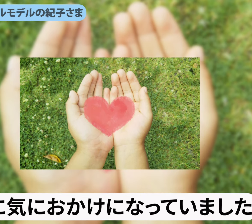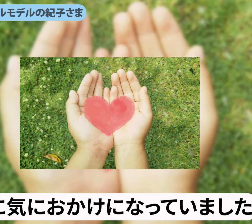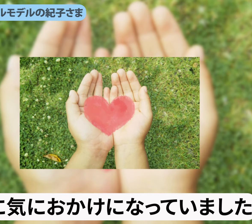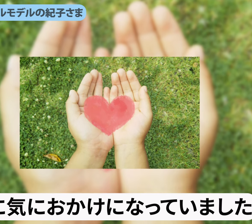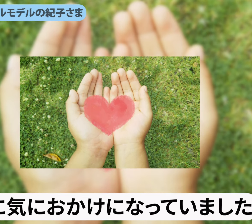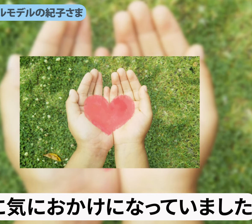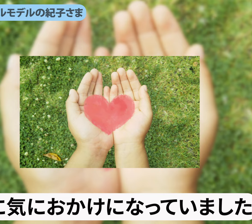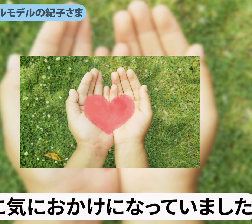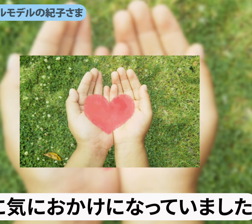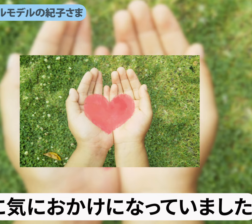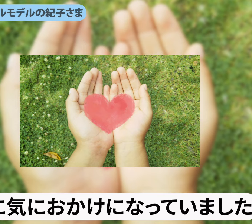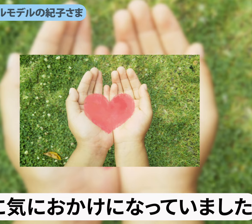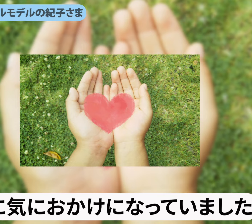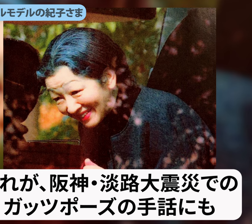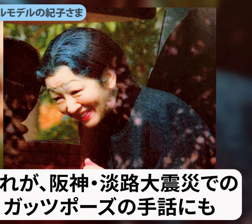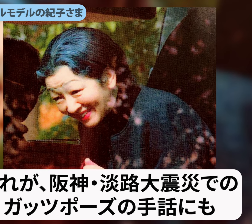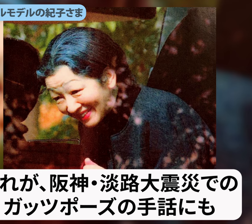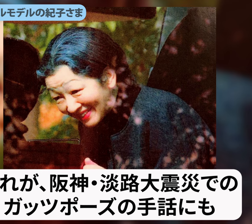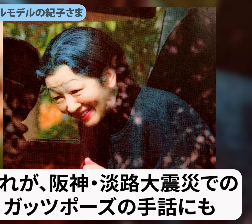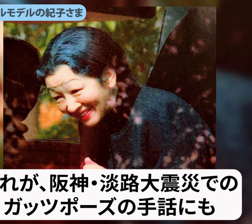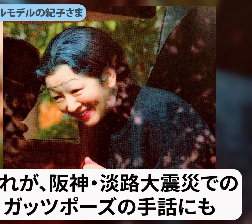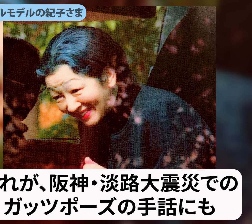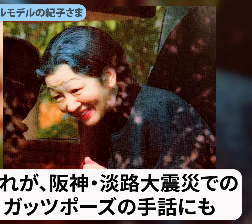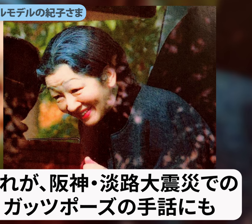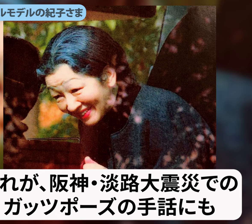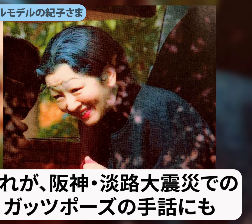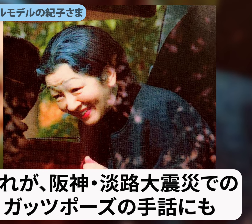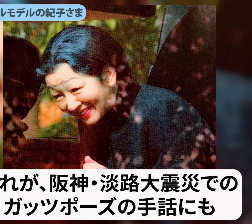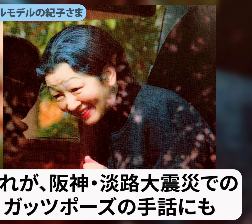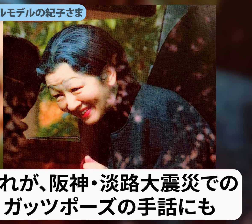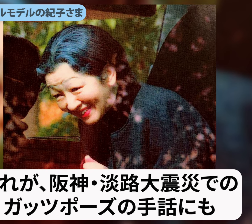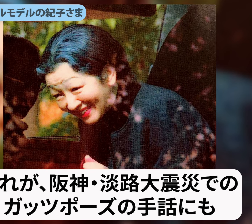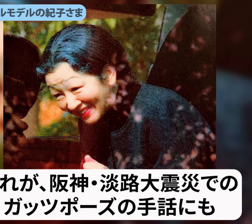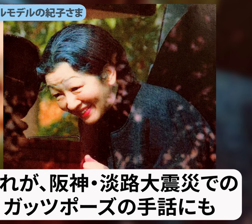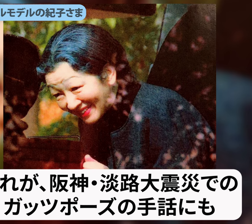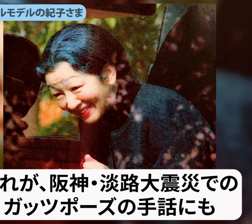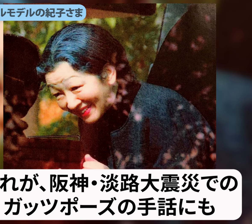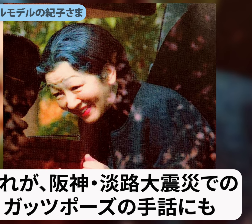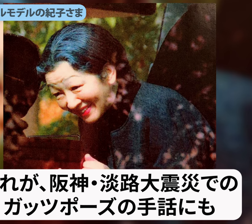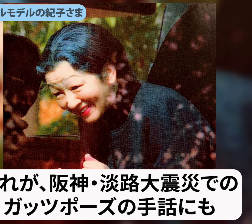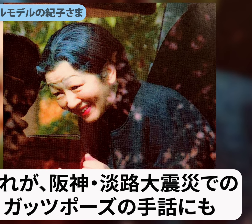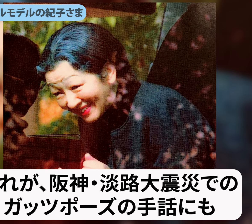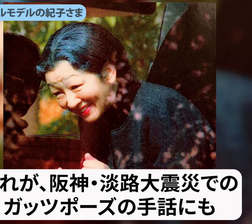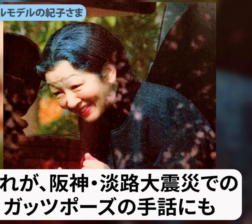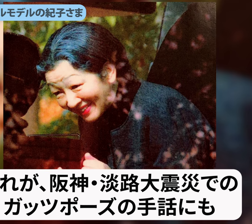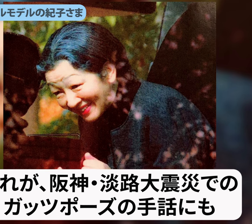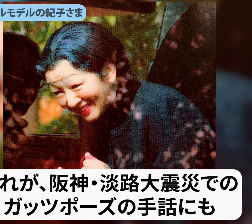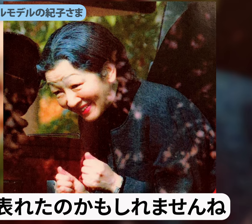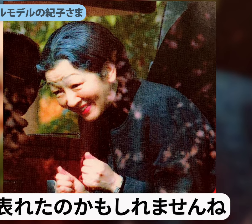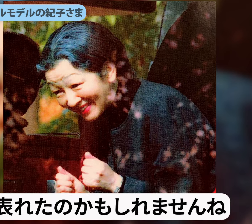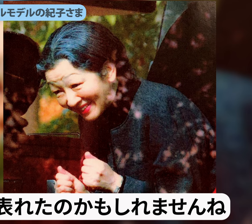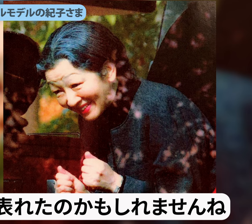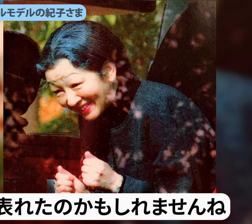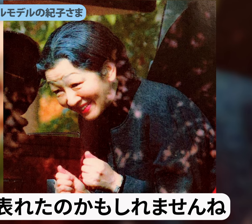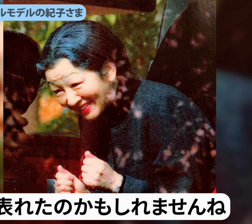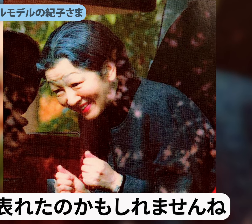気におかけになっていました。それが阪神・淡路大震災でのガッツポーズの手話にも現れたのかもしれませ